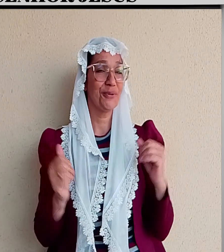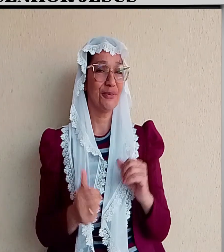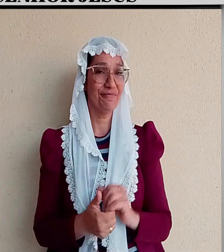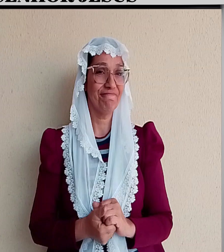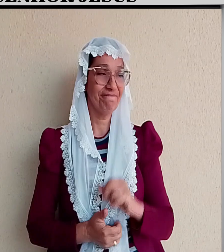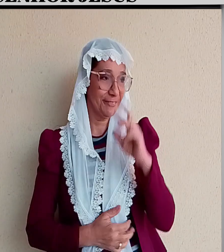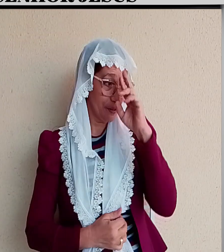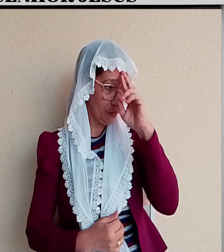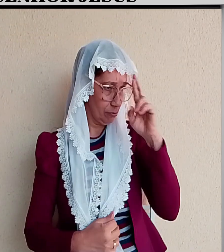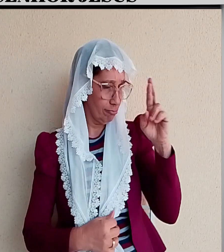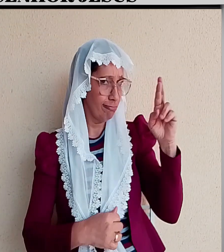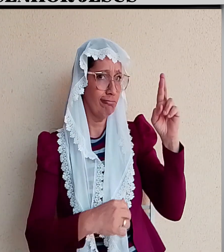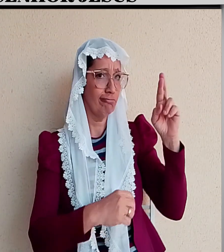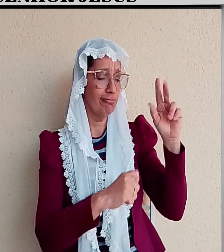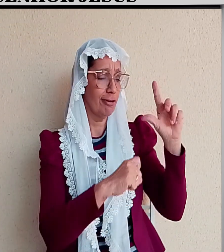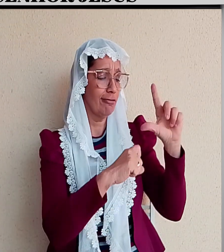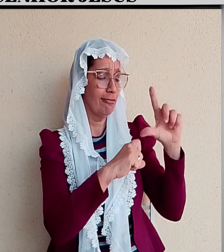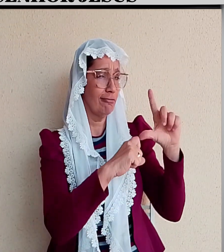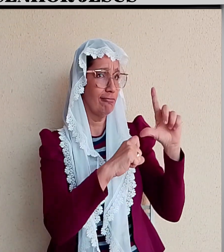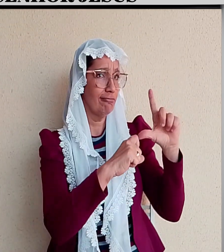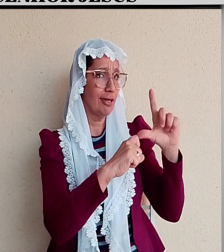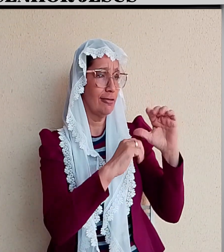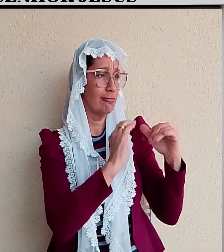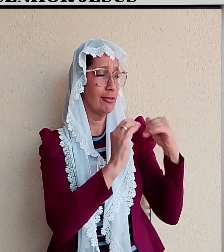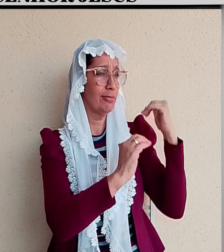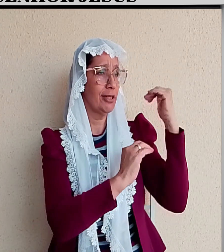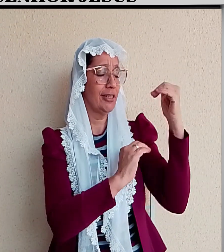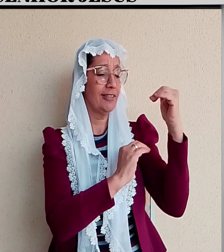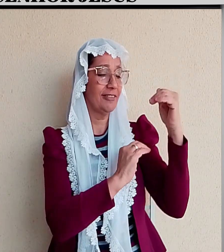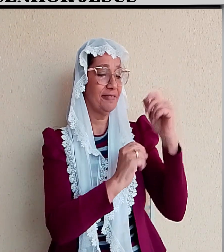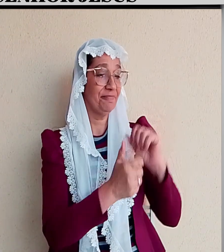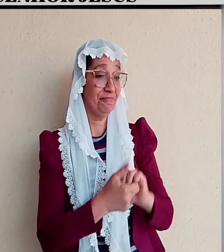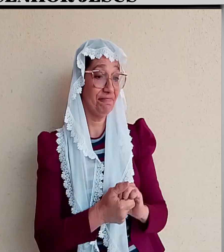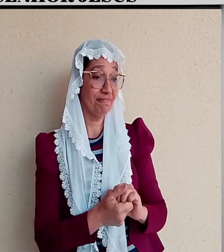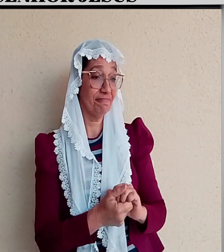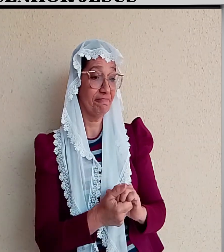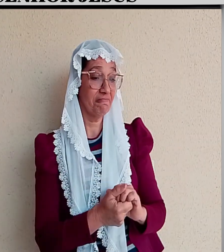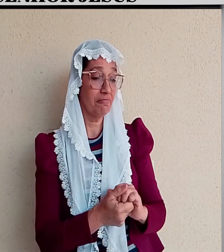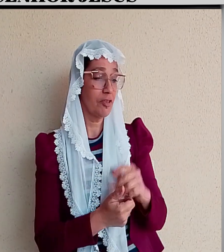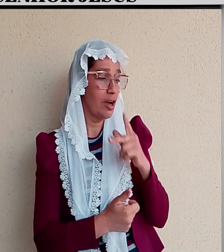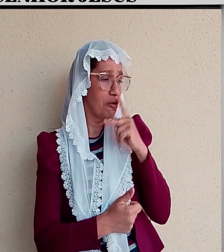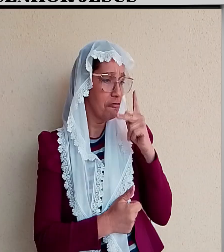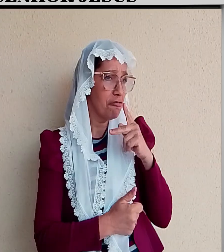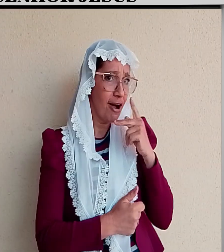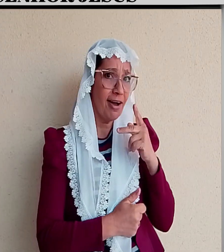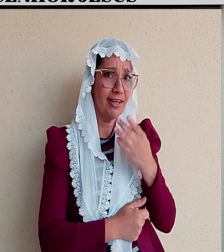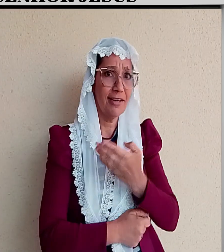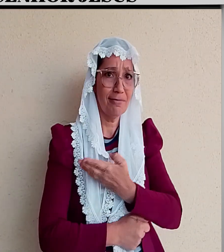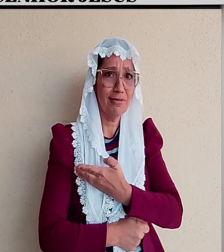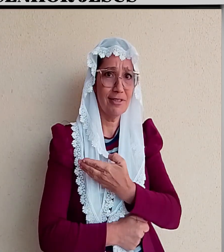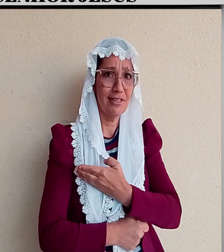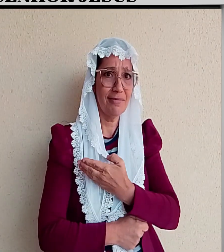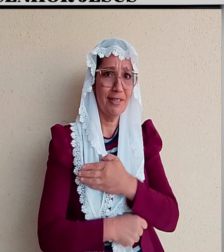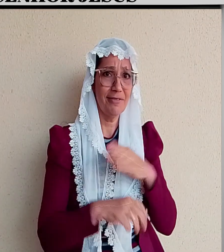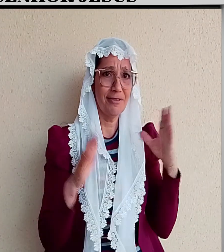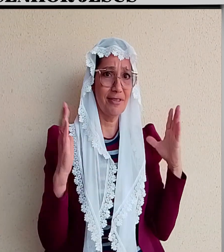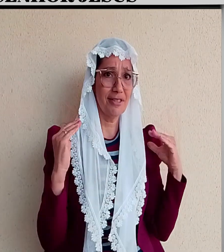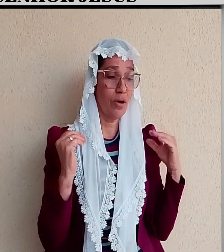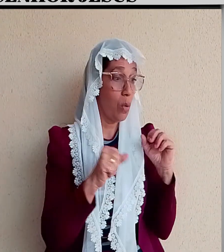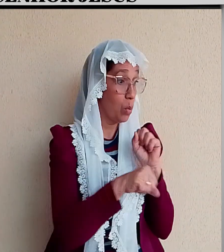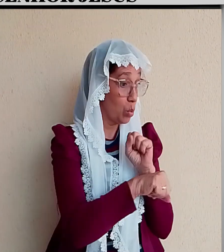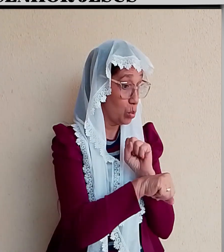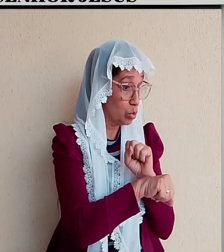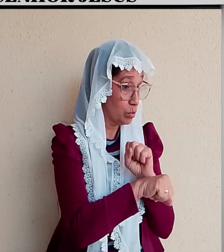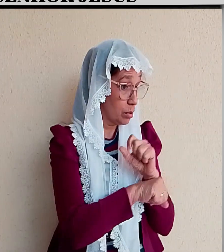um pouco. Aleluia, o vosso laudo está escrito. Aleluia, aleluia, Jesus. Aquilo, glória a Jesus, que há a resposta final